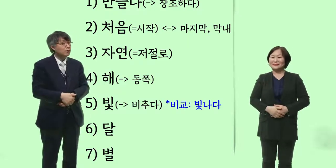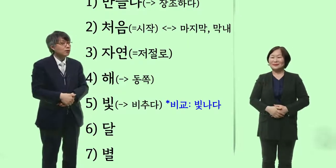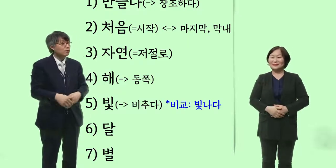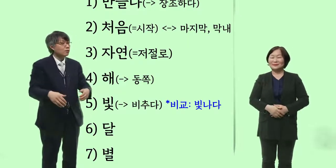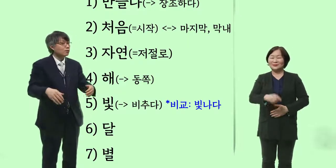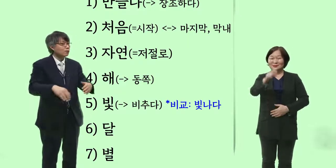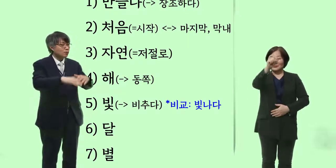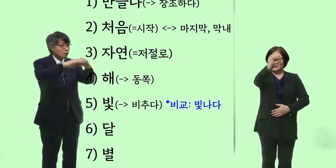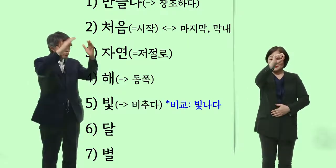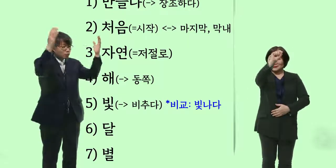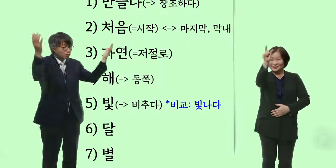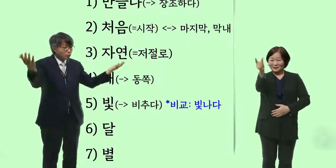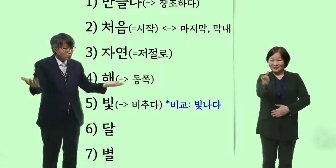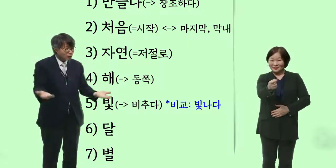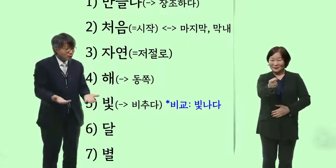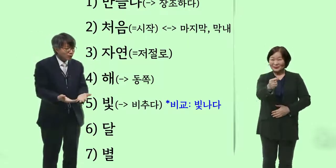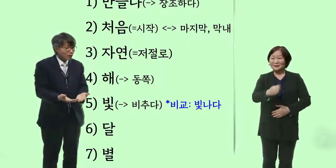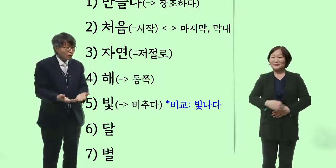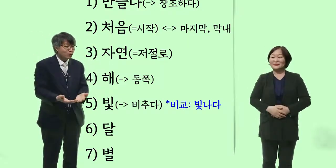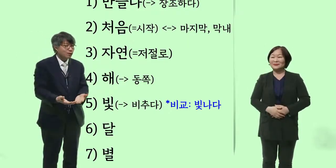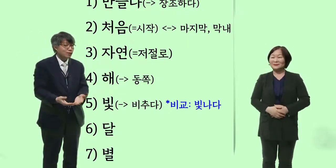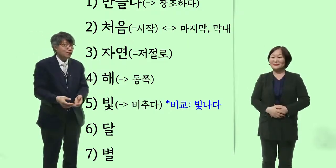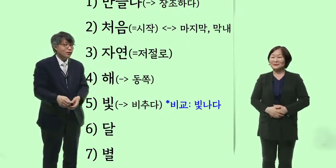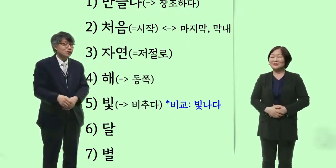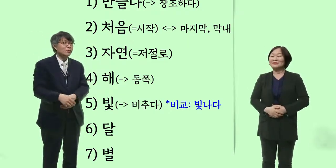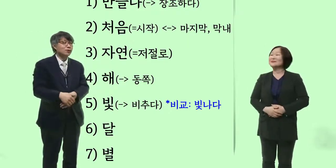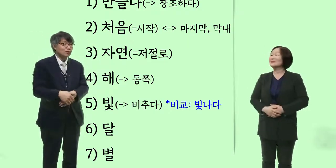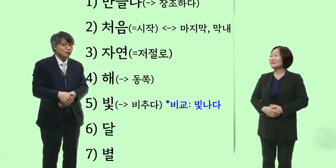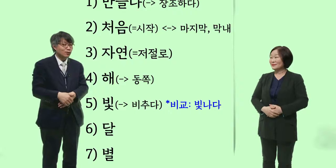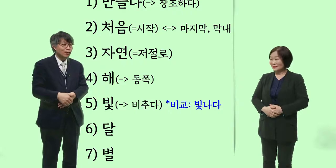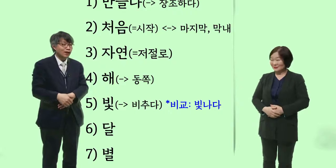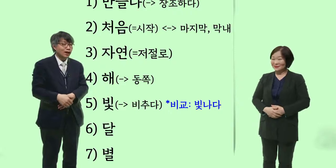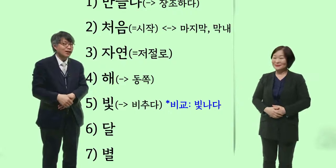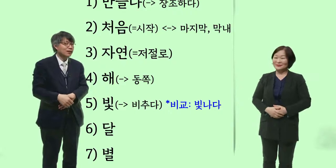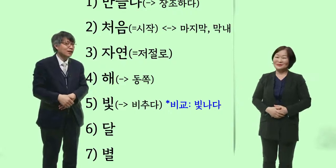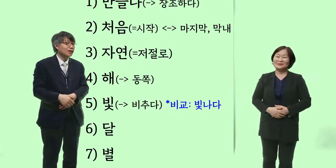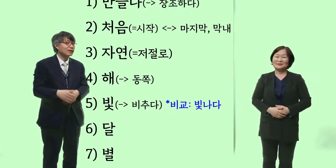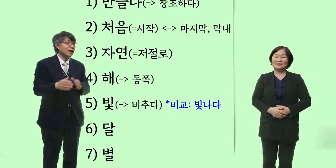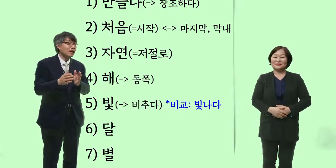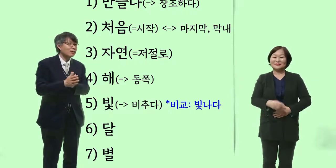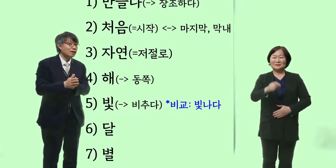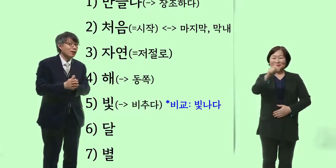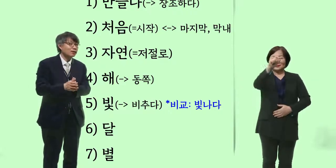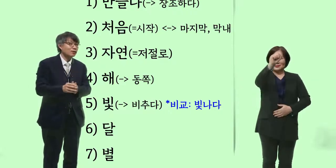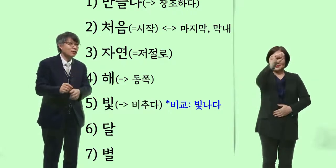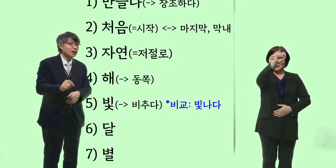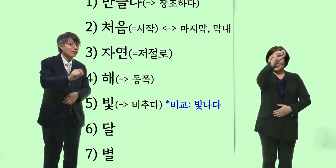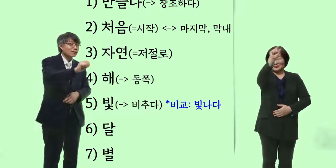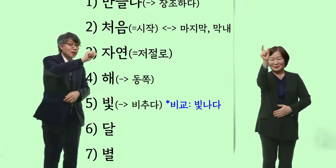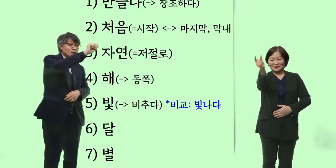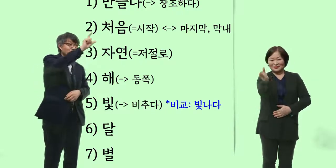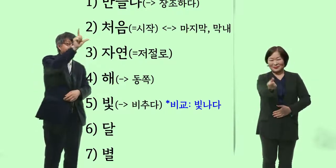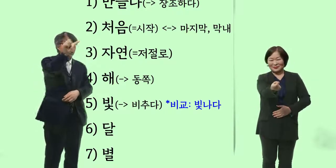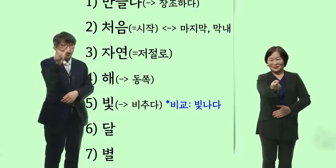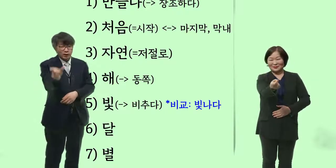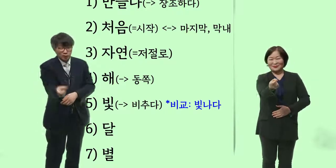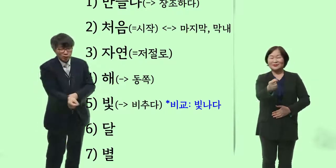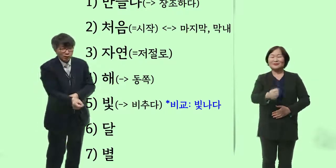달이 보름달도 있고 금음달도 있고 하긴 한데 달 하면 제일 많이 떠오르는 게 달 모양, 게 초승달